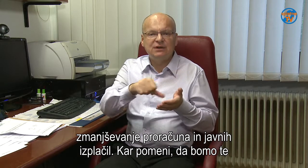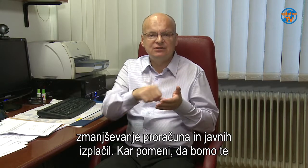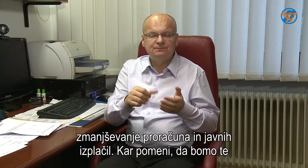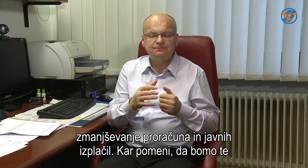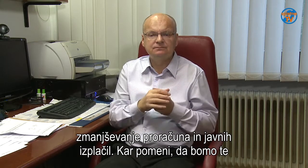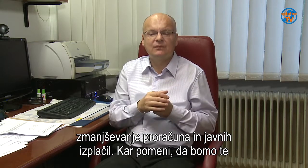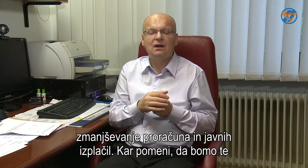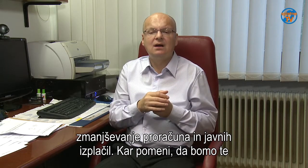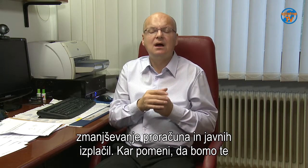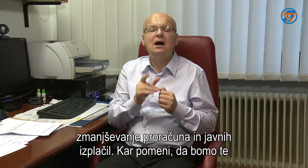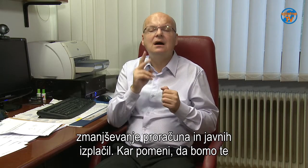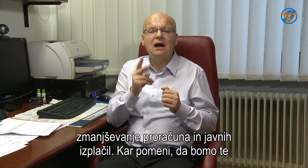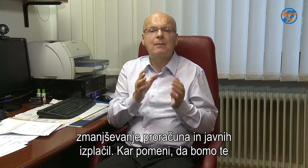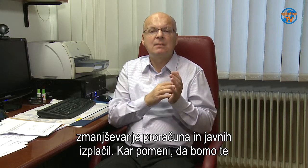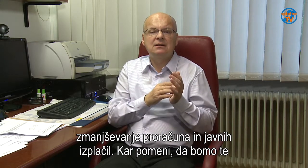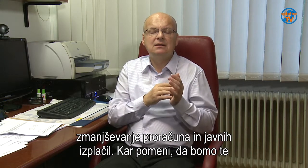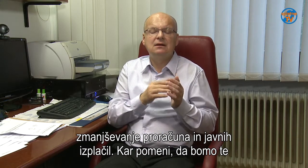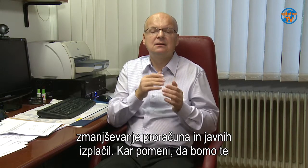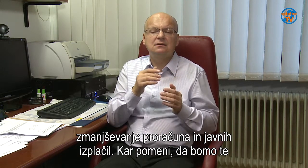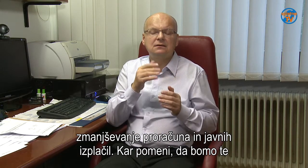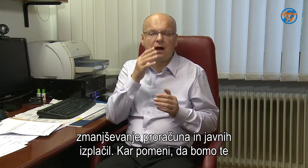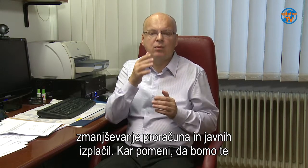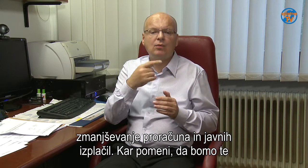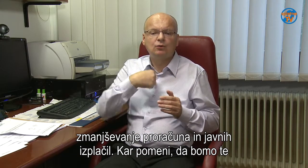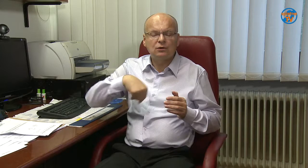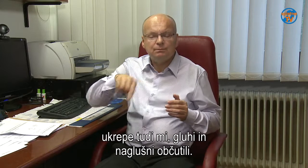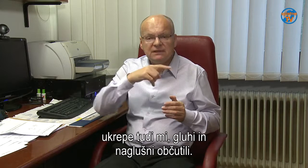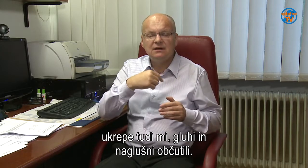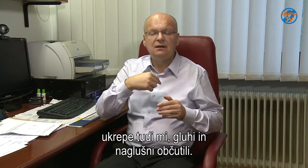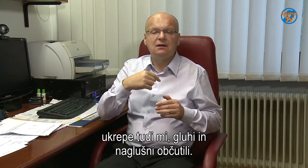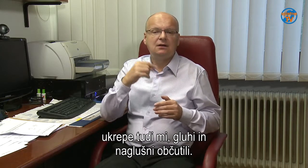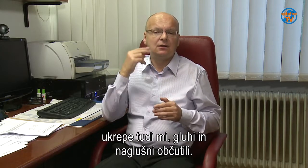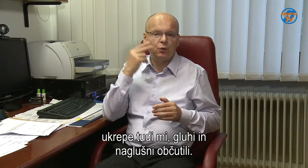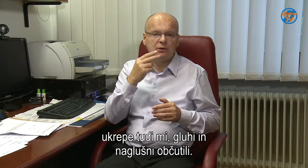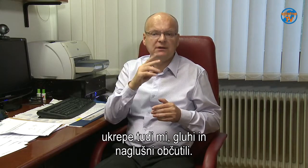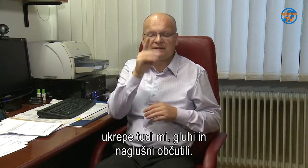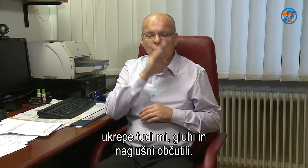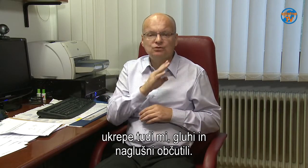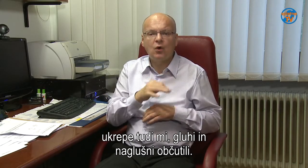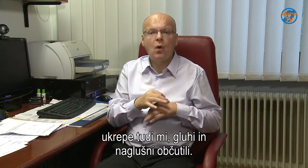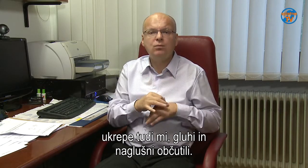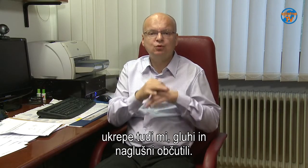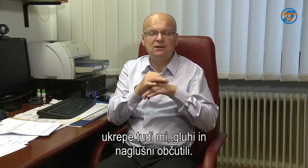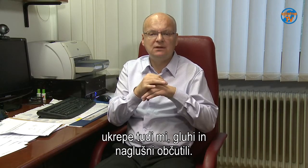interesov. Kar pomeni, da bomo tudi mi tudi naklonjeni omstrukturirani.